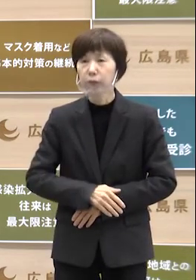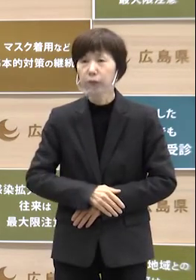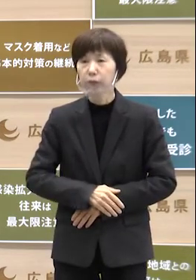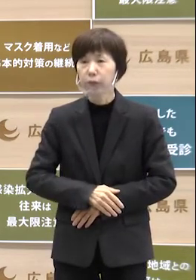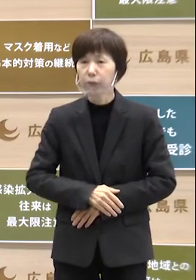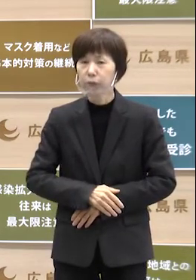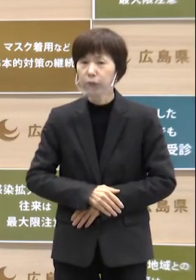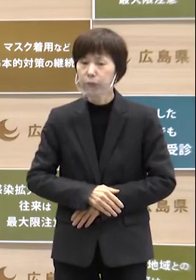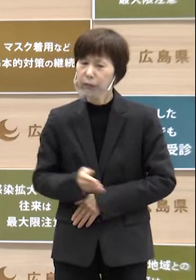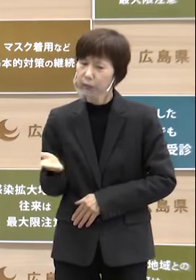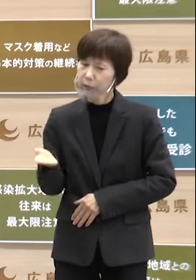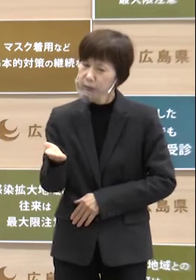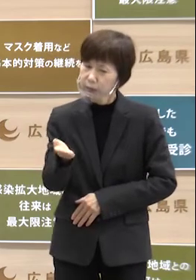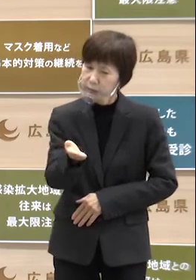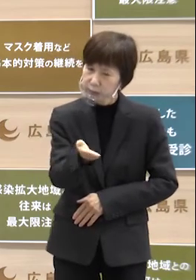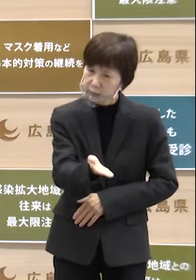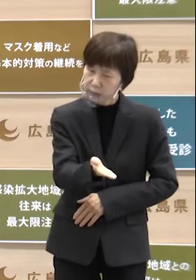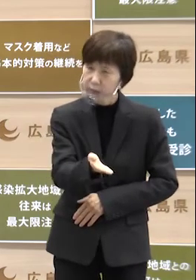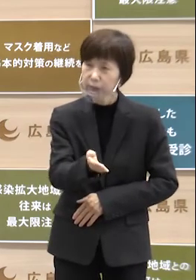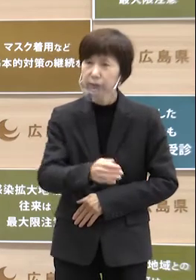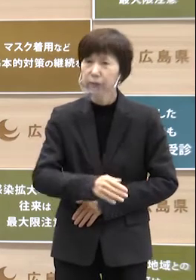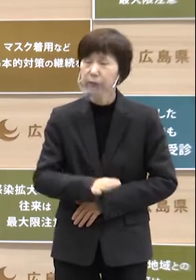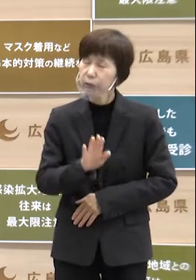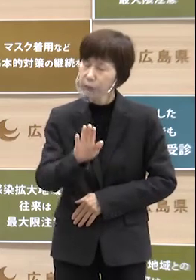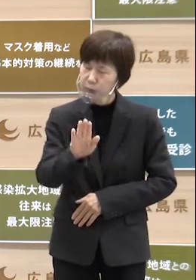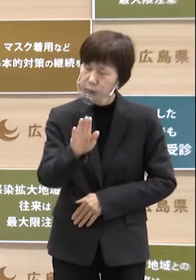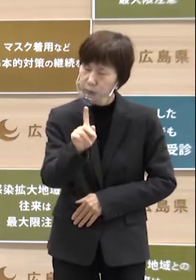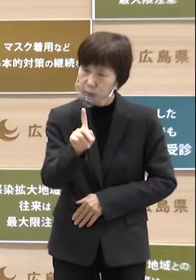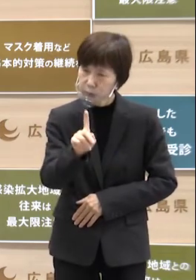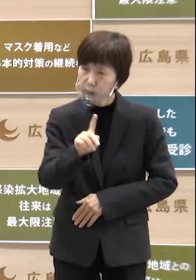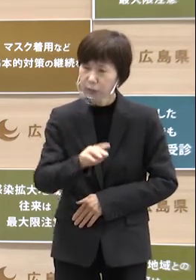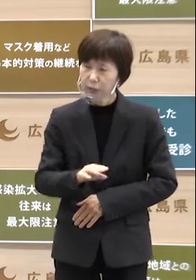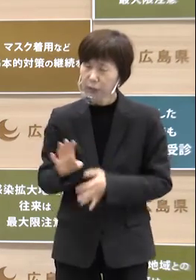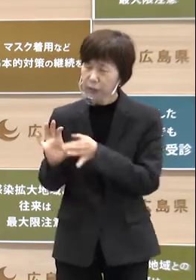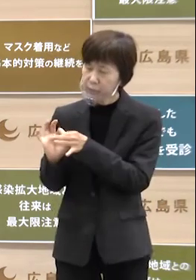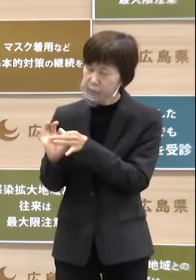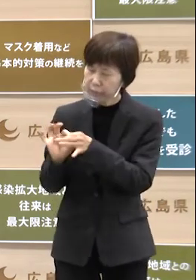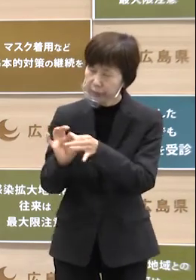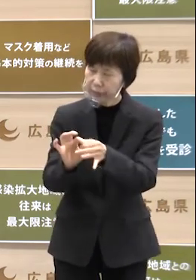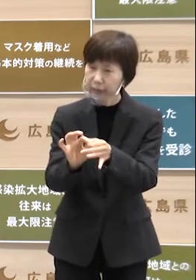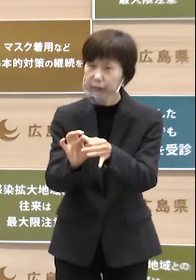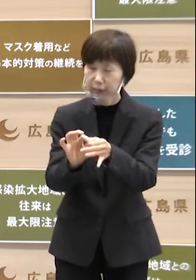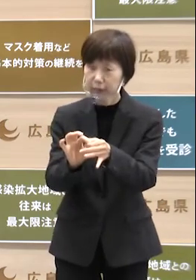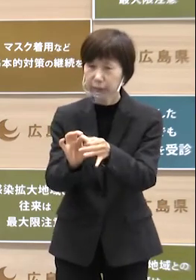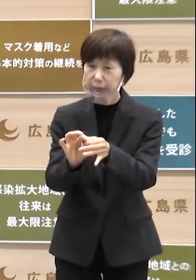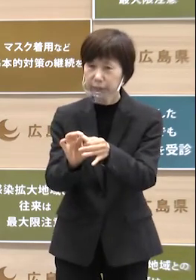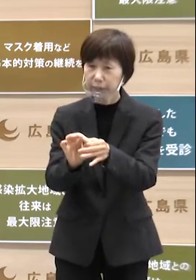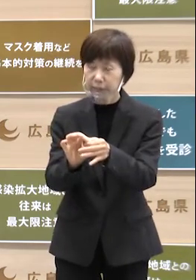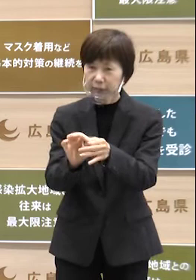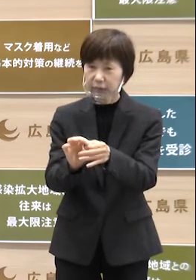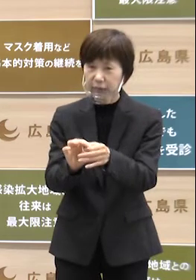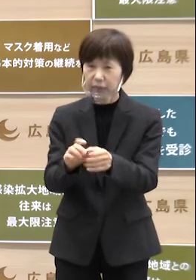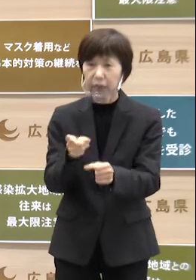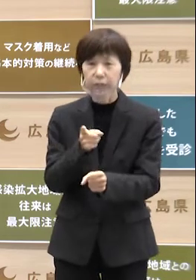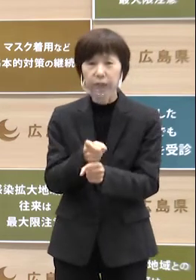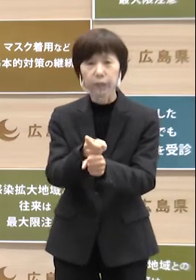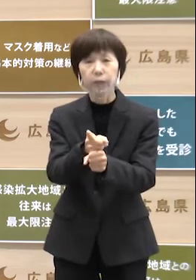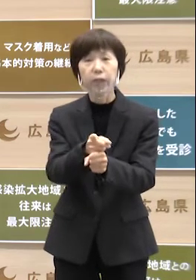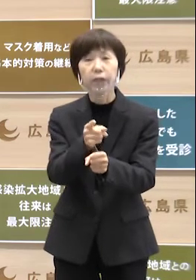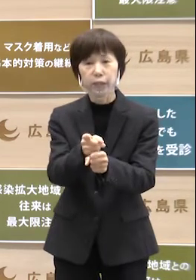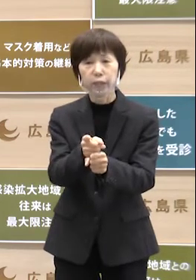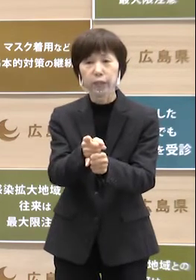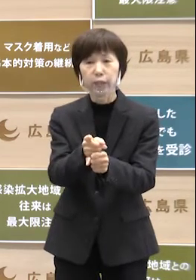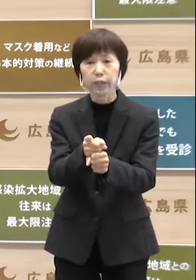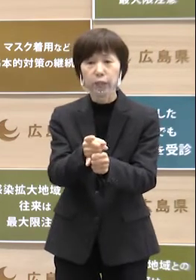何世代になるのか分かりませんけれども、今後永遠にですね、核兵器国のリーダーっていうのがもう本当